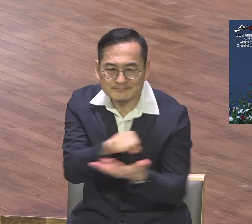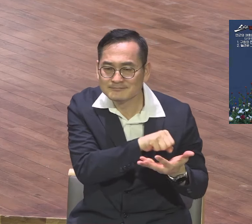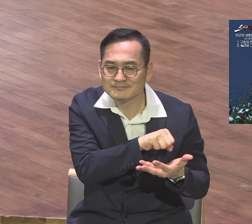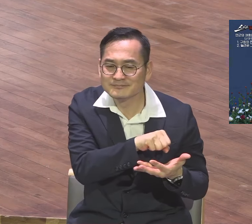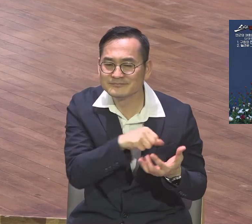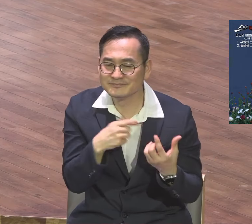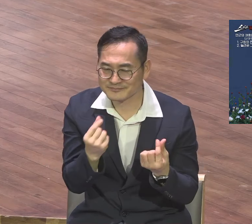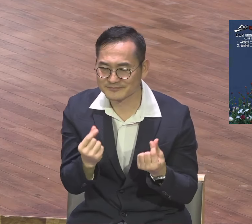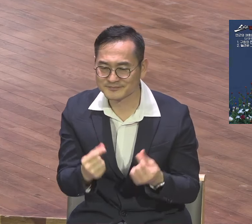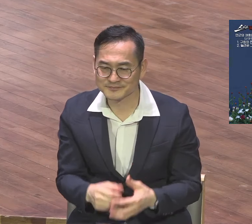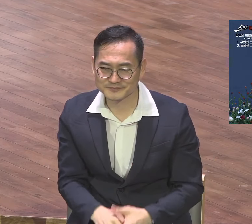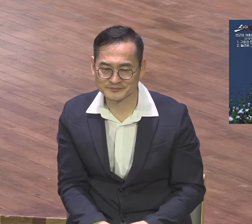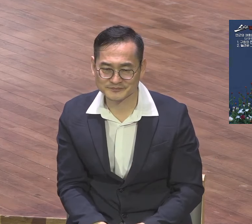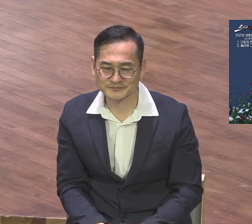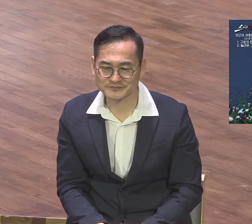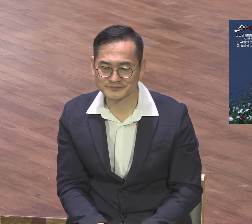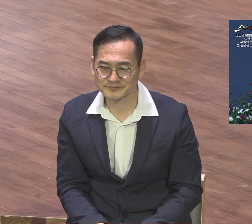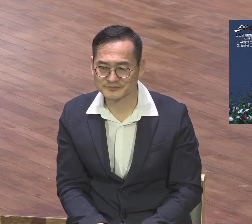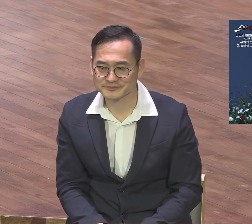우리를 지키세요.